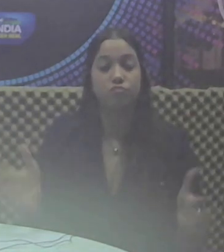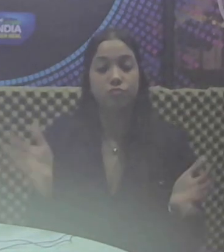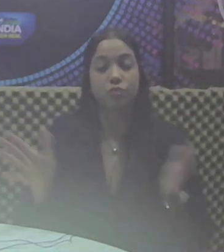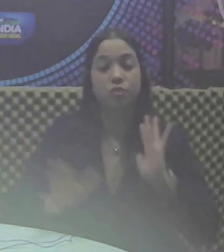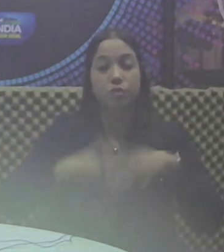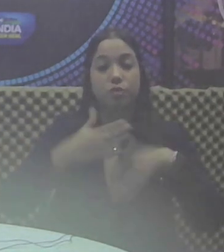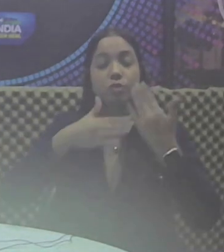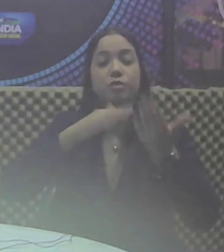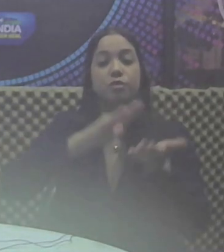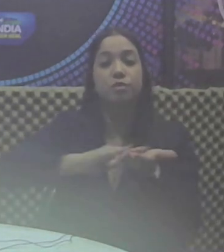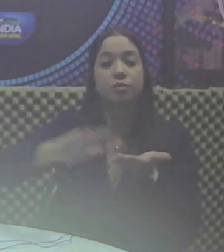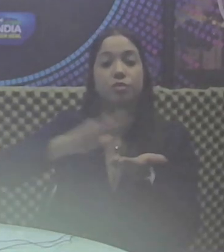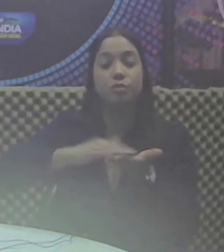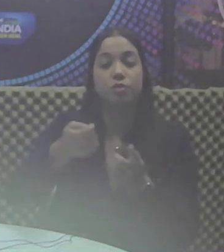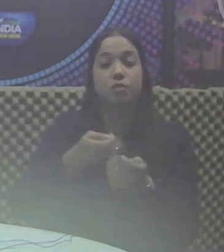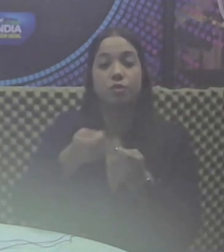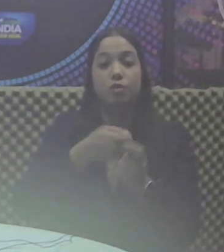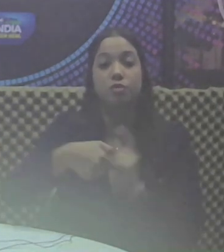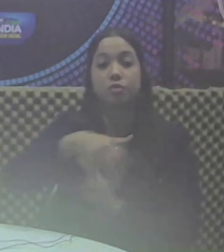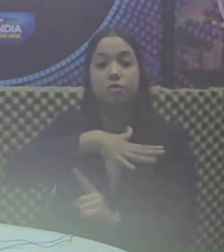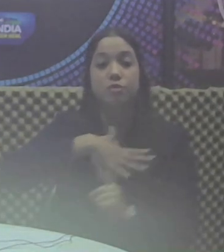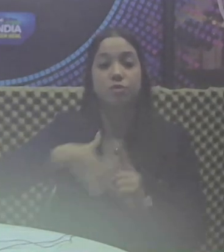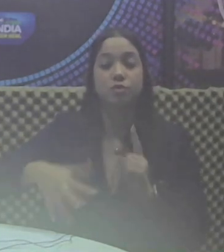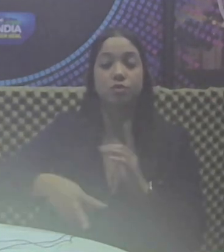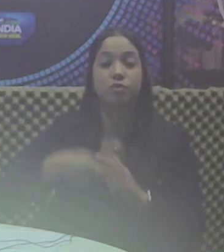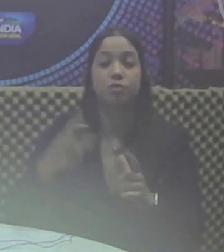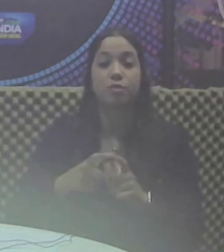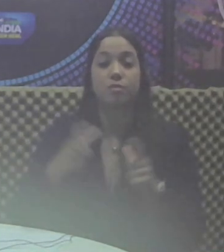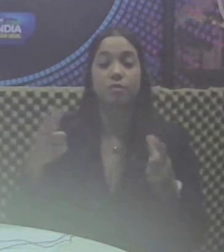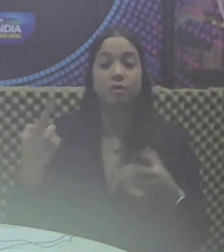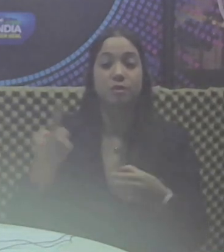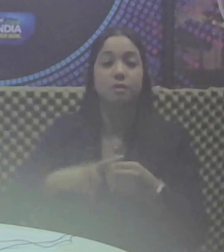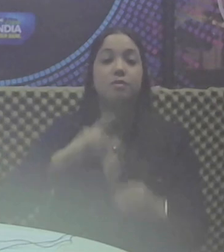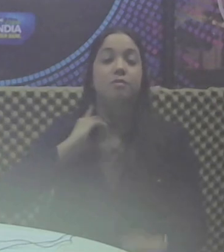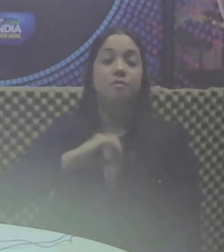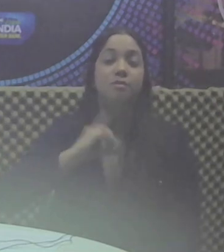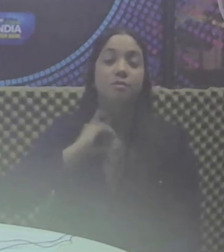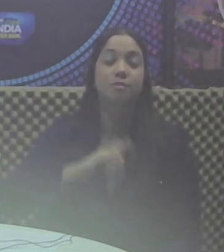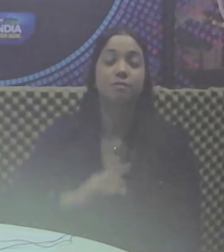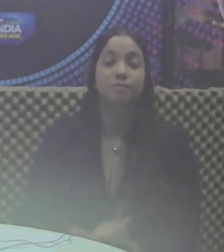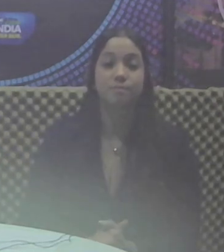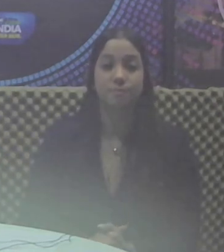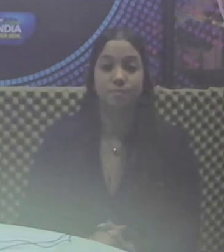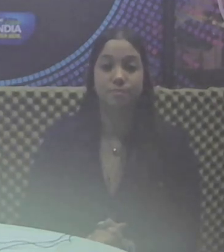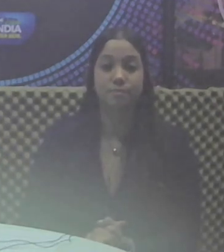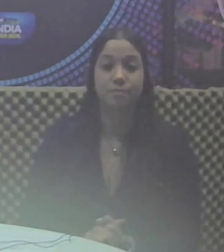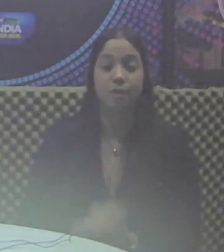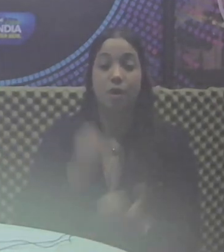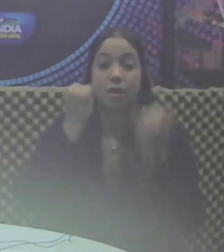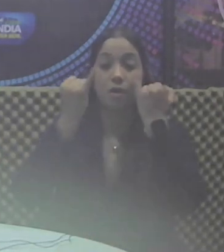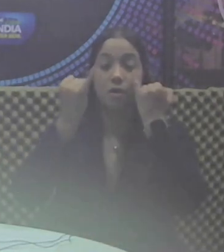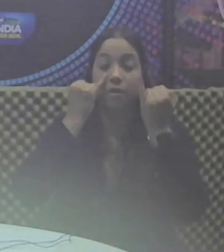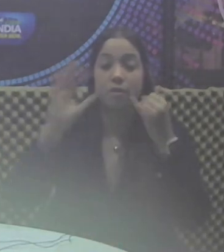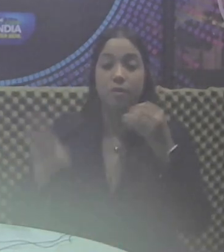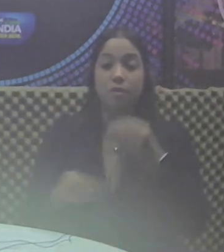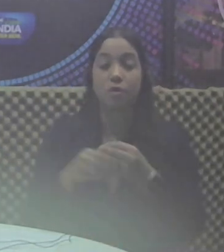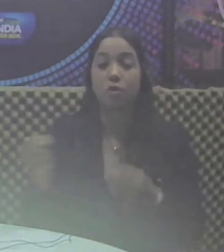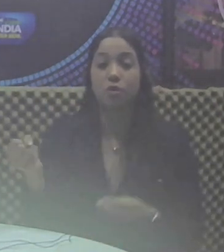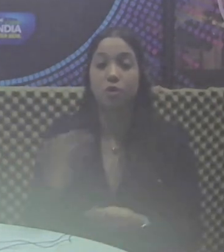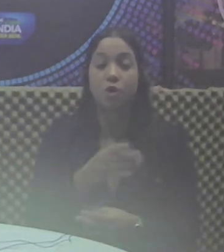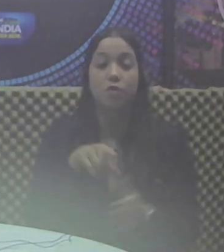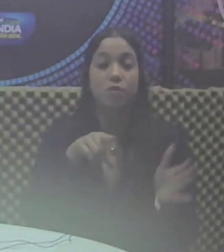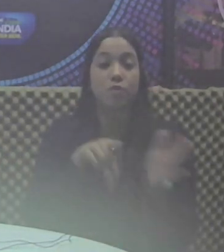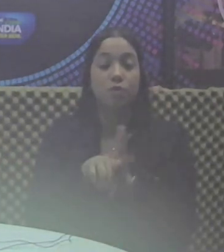desenvolvimento econômico e social da segunda maior cidade de Minas Gerais. Os dados integram a nova edição de